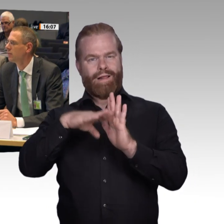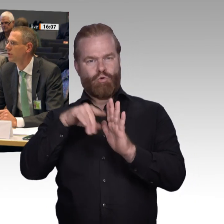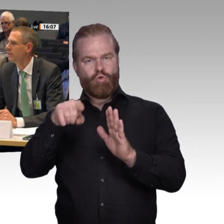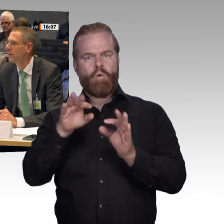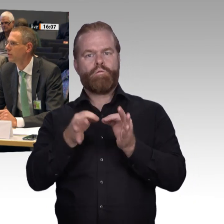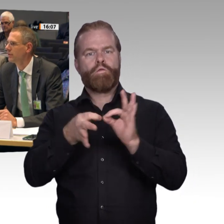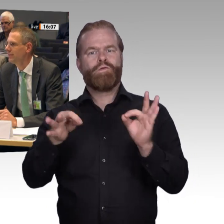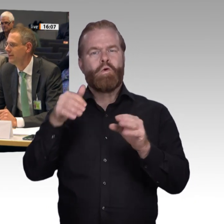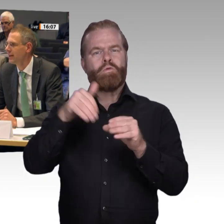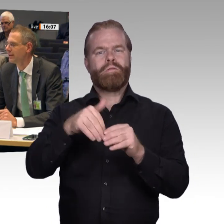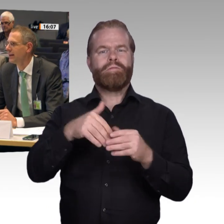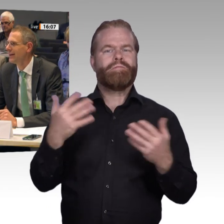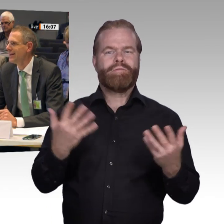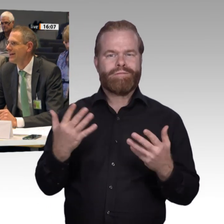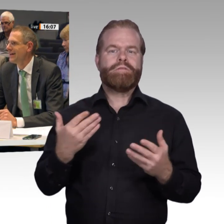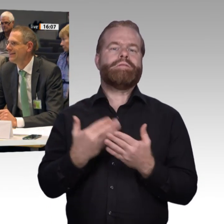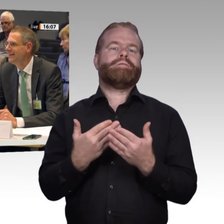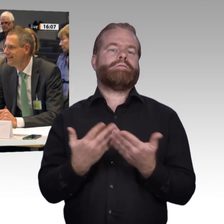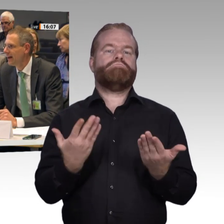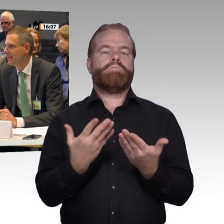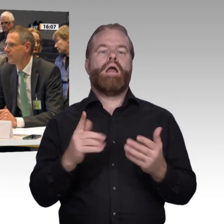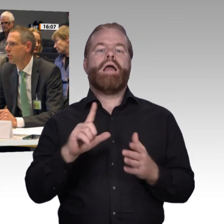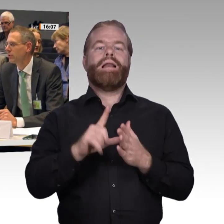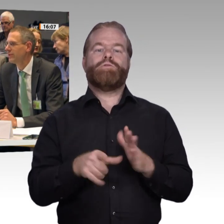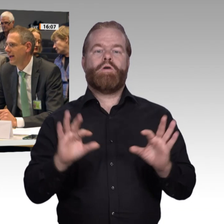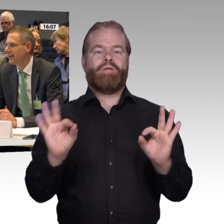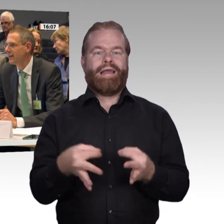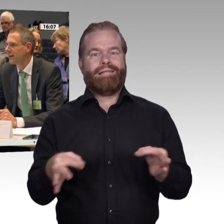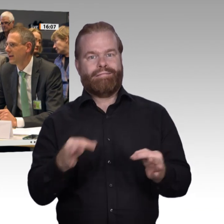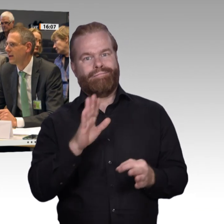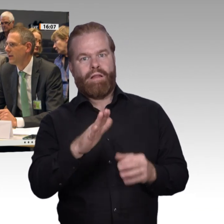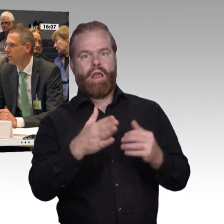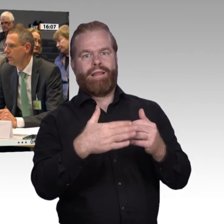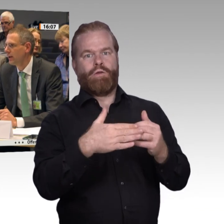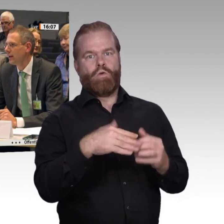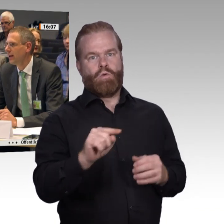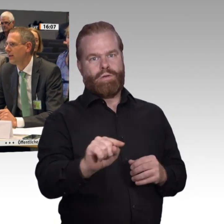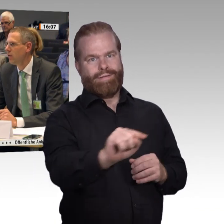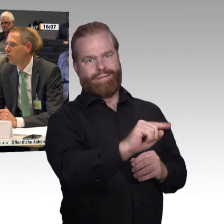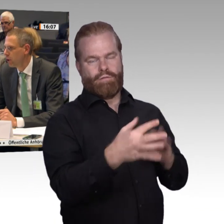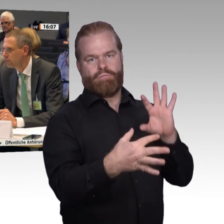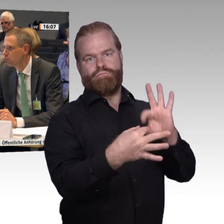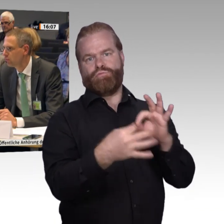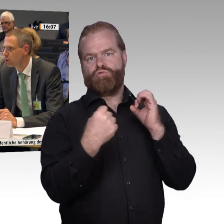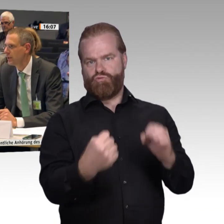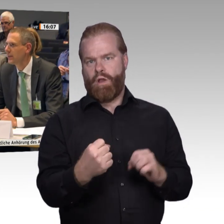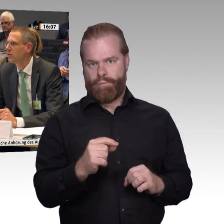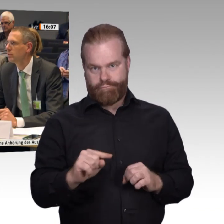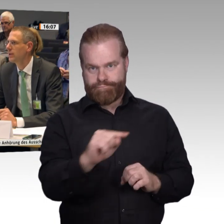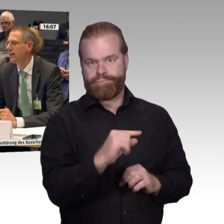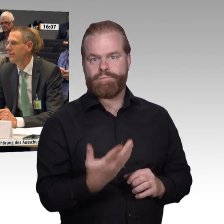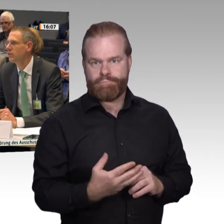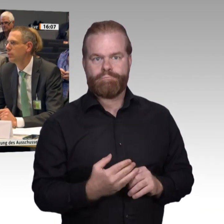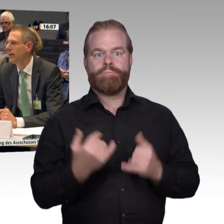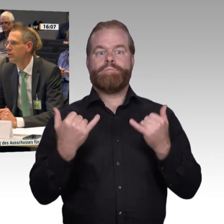erinnern, wurde das ja auch skizziert. Dieser Ansatzpunkt ist eigentlich insofern vorzugswürdig